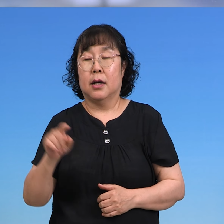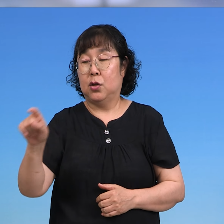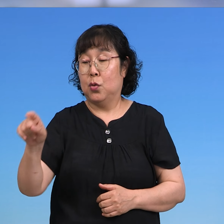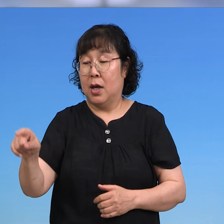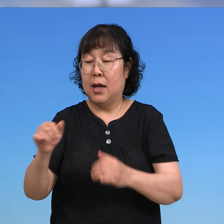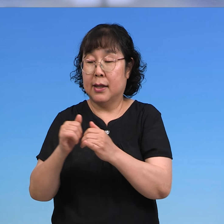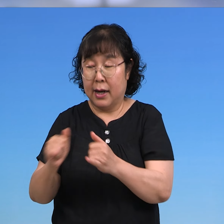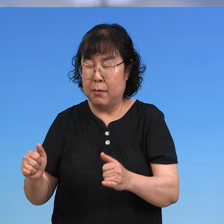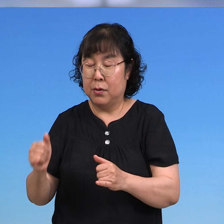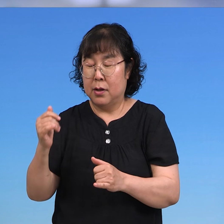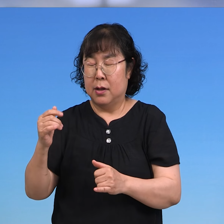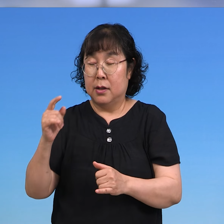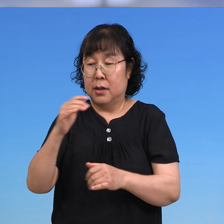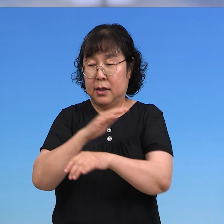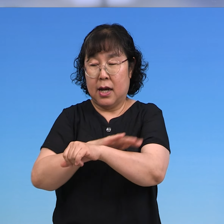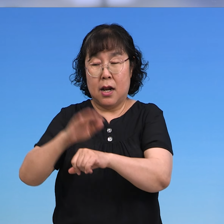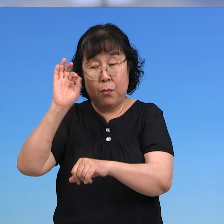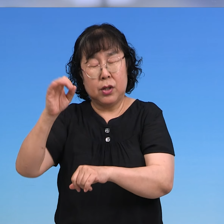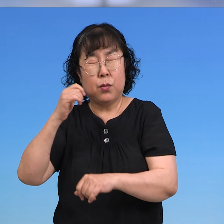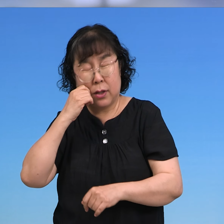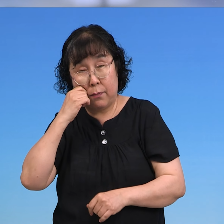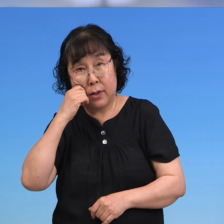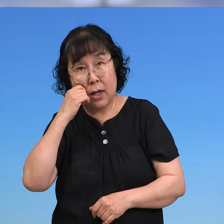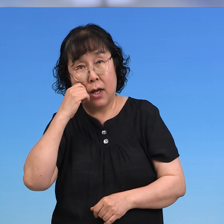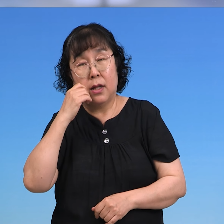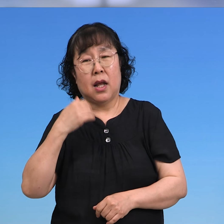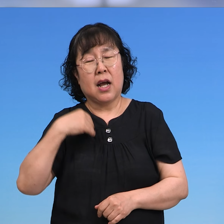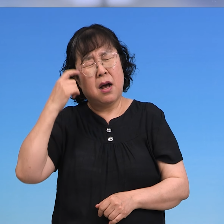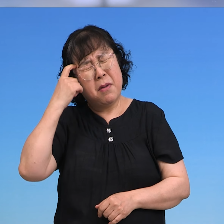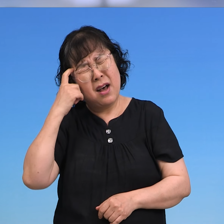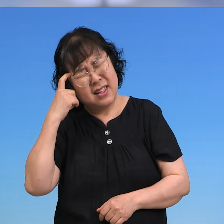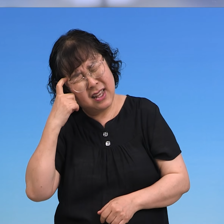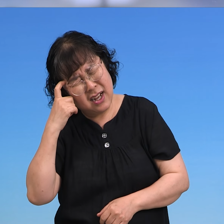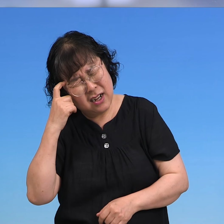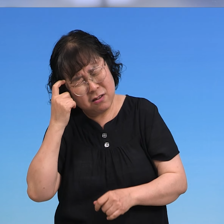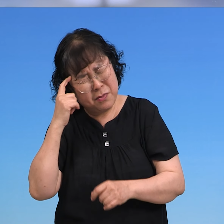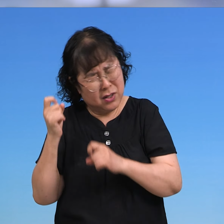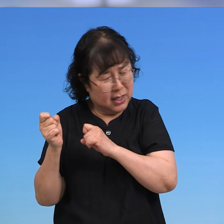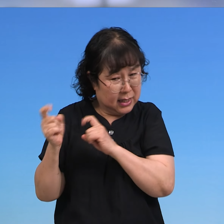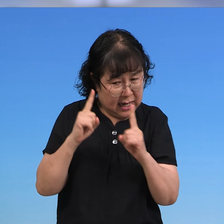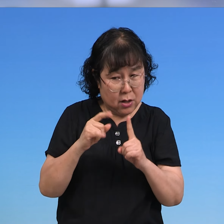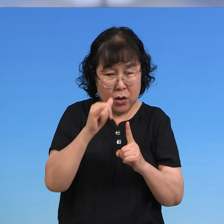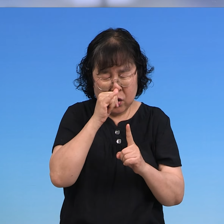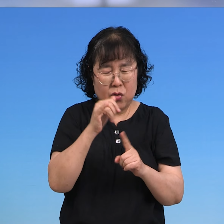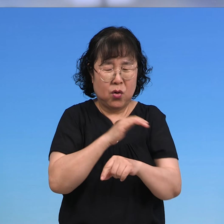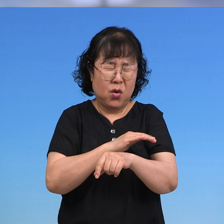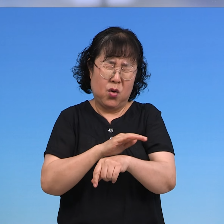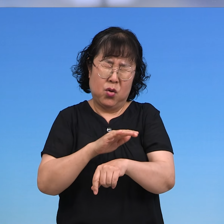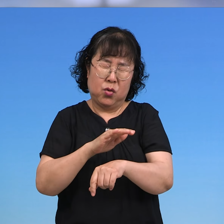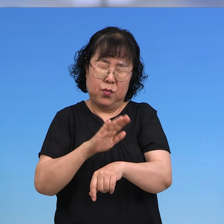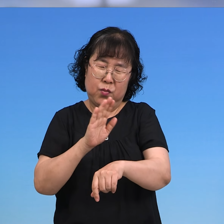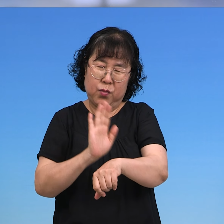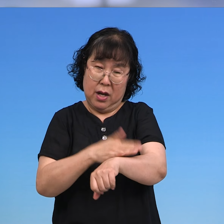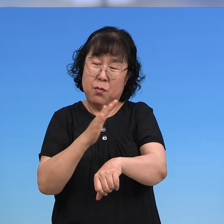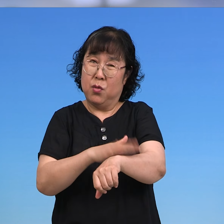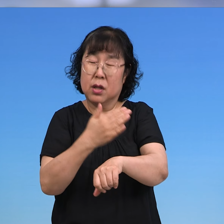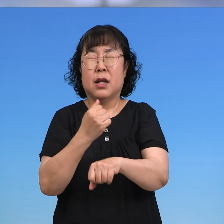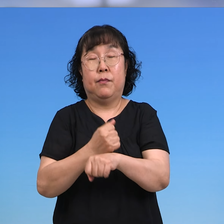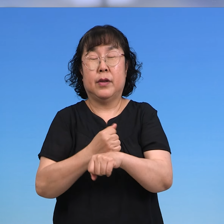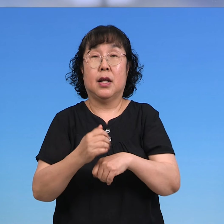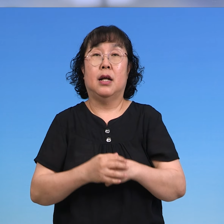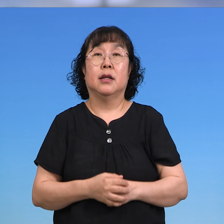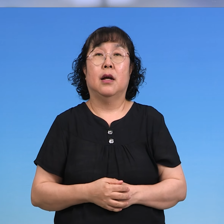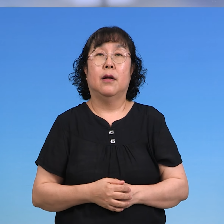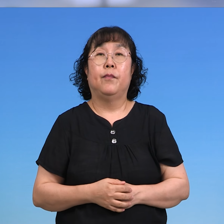들켜요. 거의 이쪽을 잘 안 봐요. 의식을 많이 해도 잘 안 됩니다. 저는 이제 예배드리러 오신 분들 고루고루